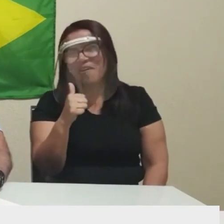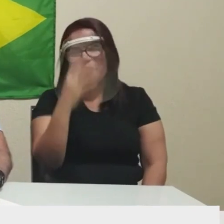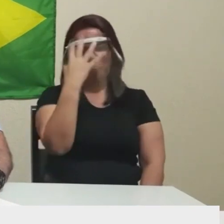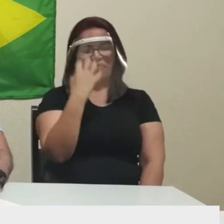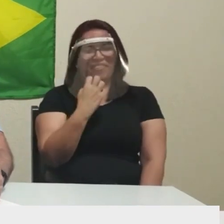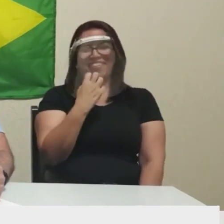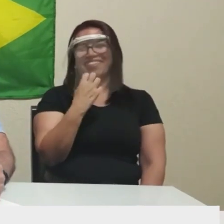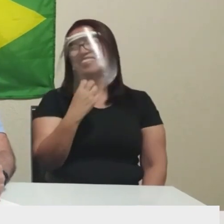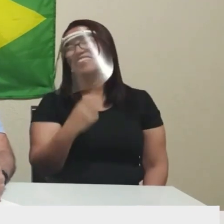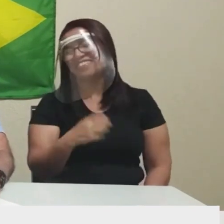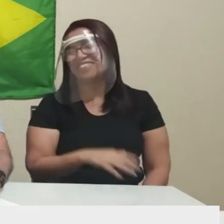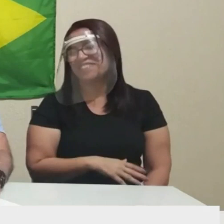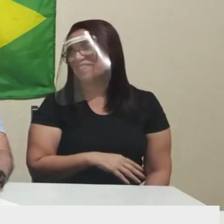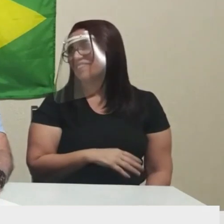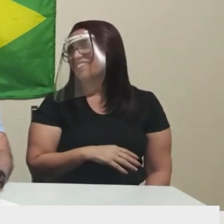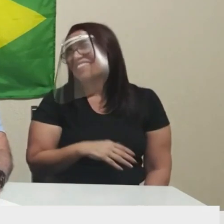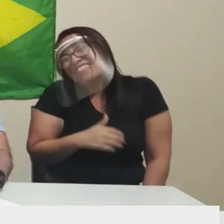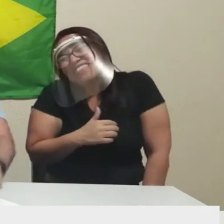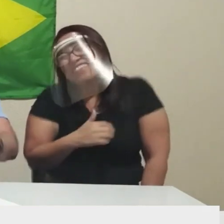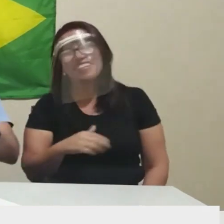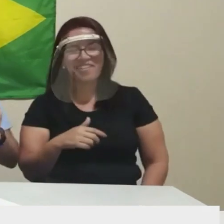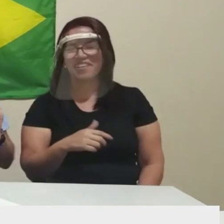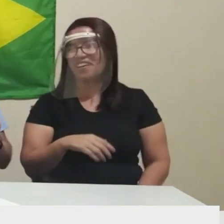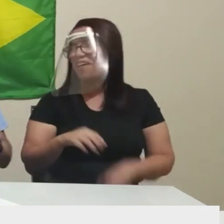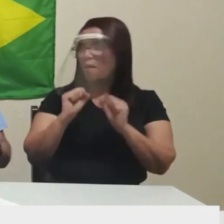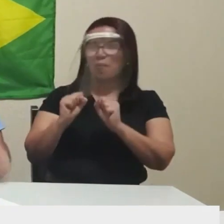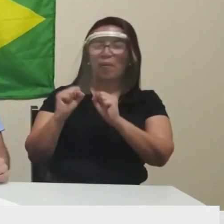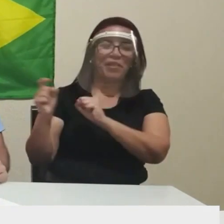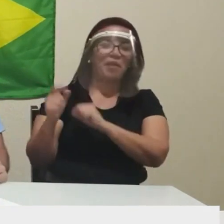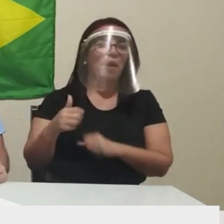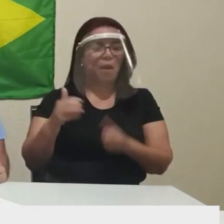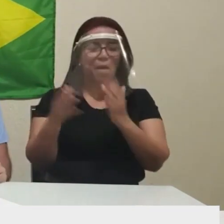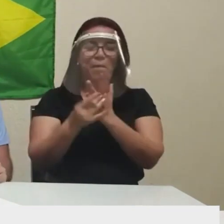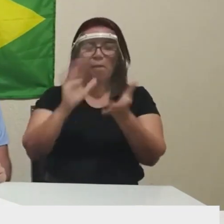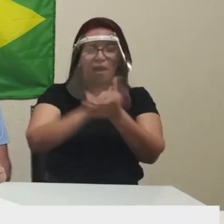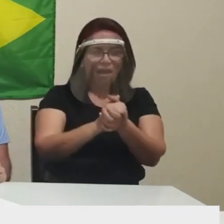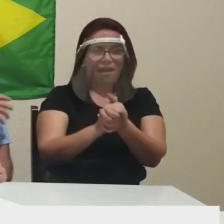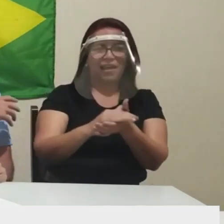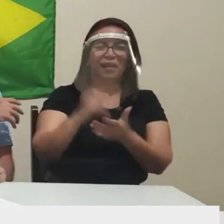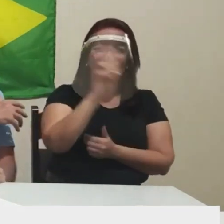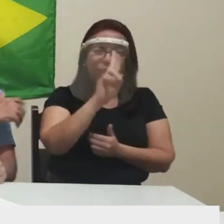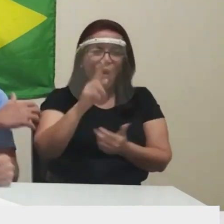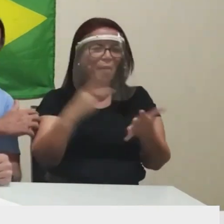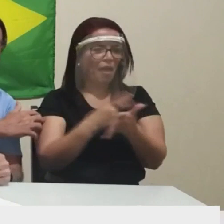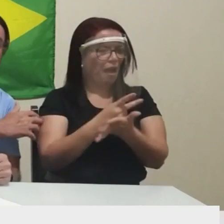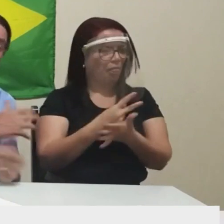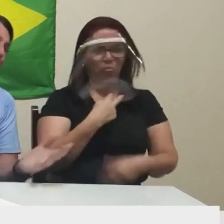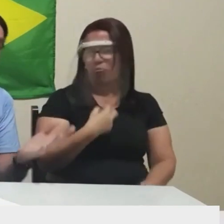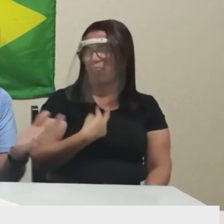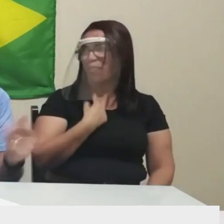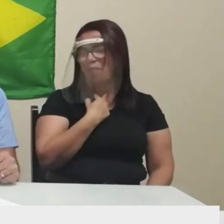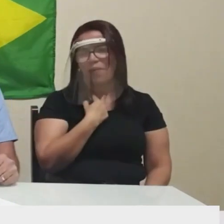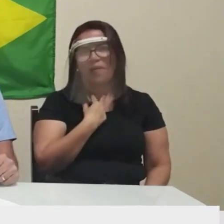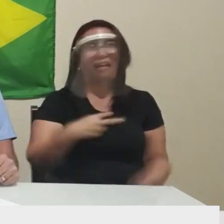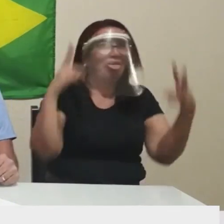né? Ainda bem que errou com eu, né? Não pode errar o marido, né? O Cristiane da Silva, pô, daí o